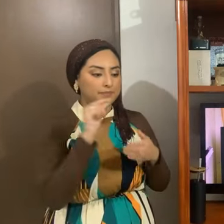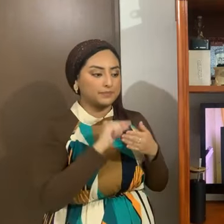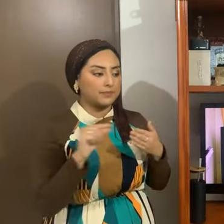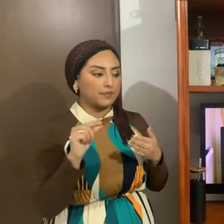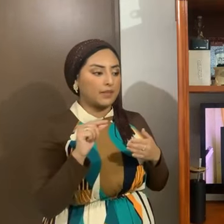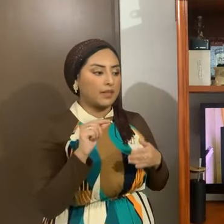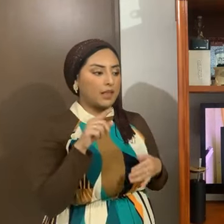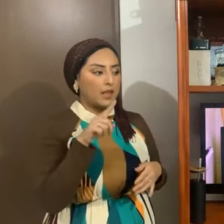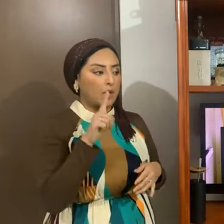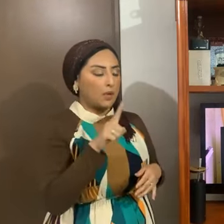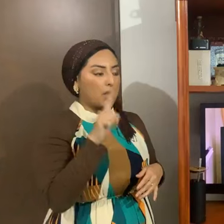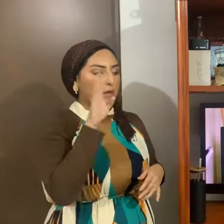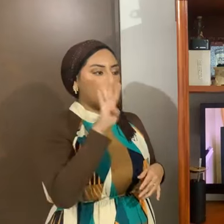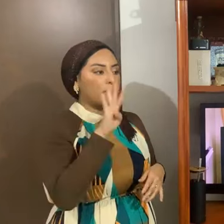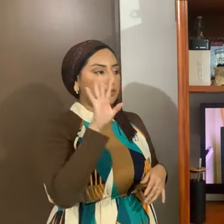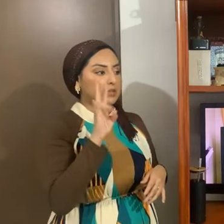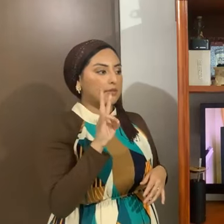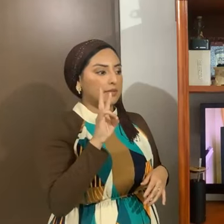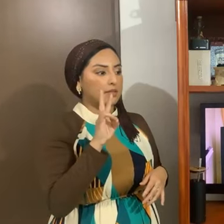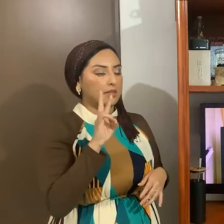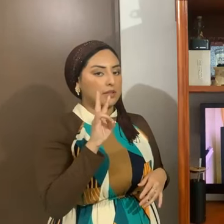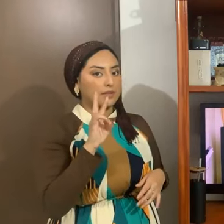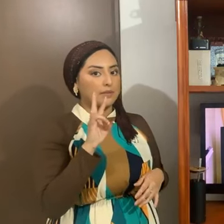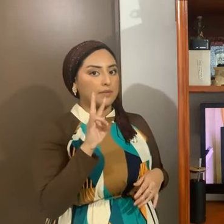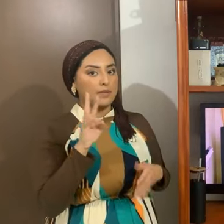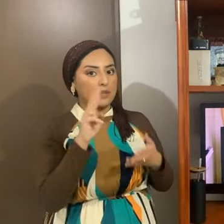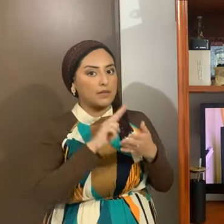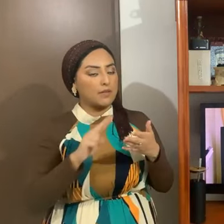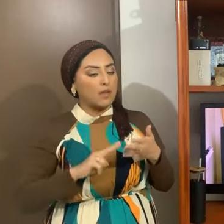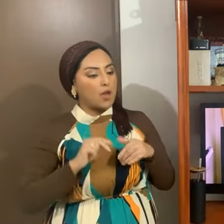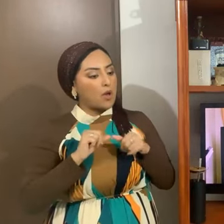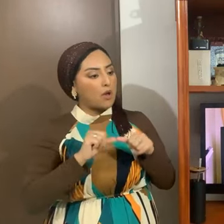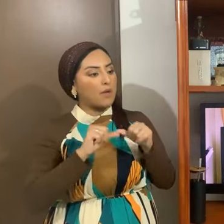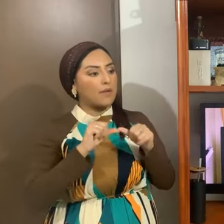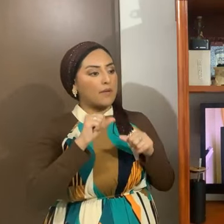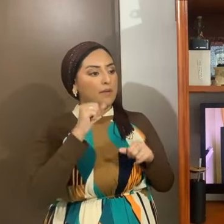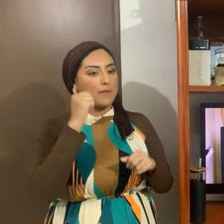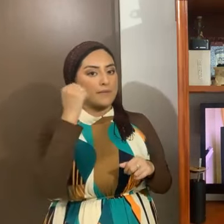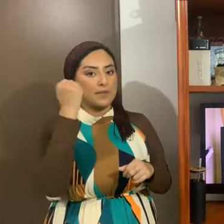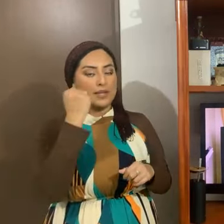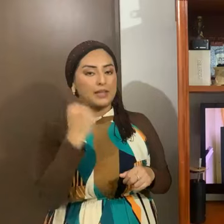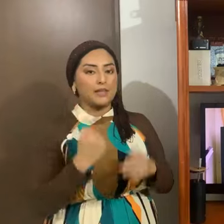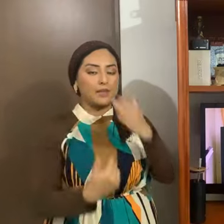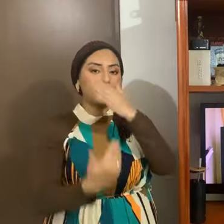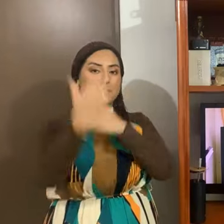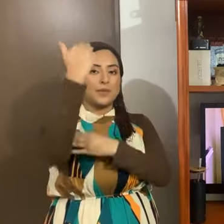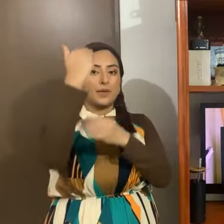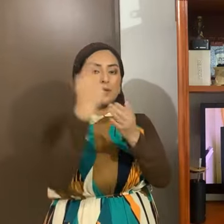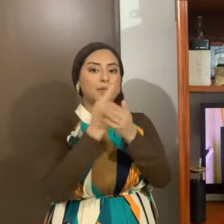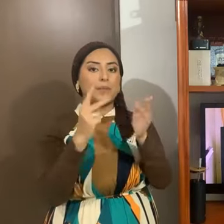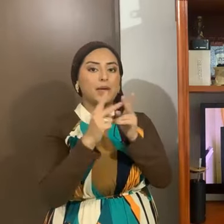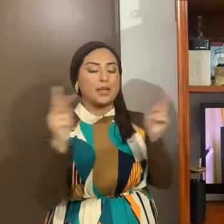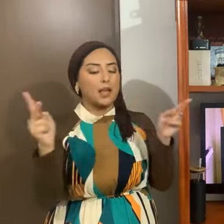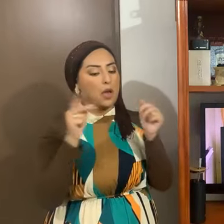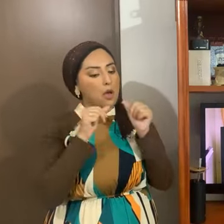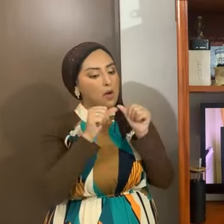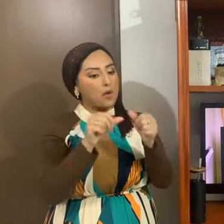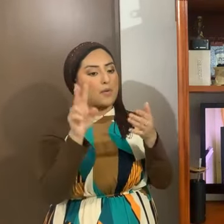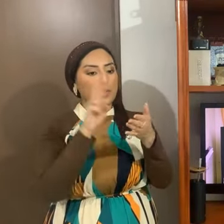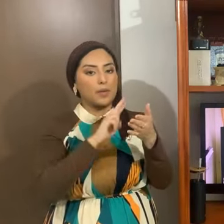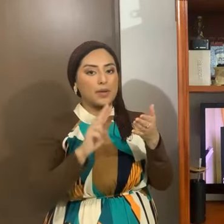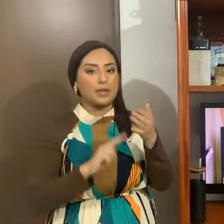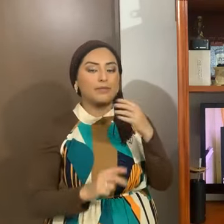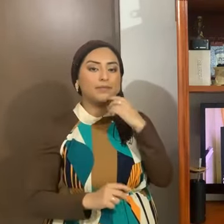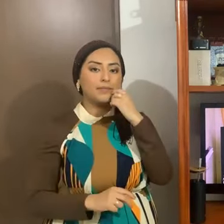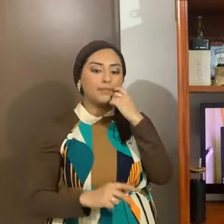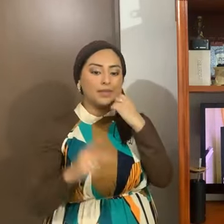verso 147. Y este Salmo lo leemos cada inicio de las parashot, ¿verdad? Aleluya.